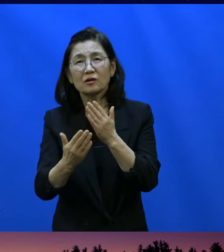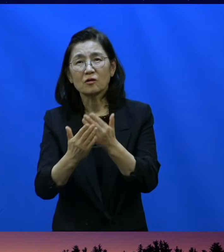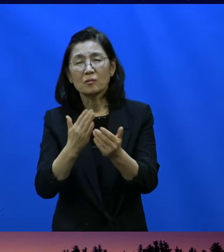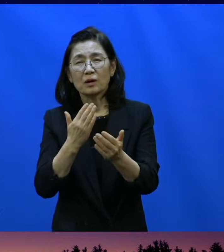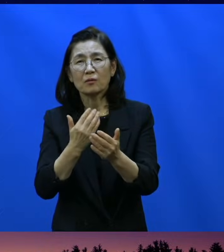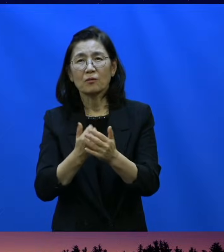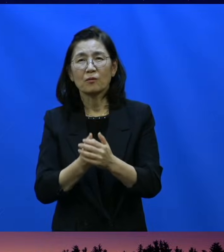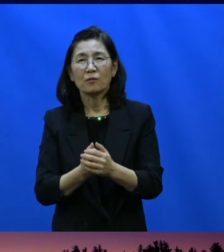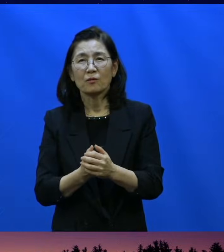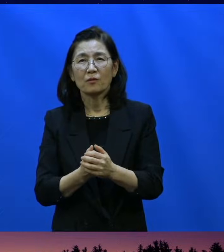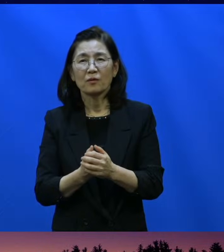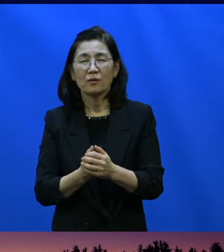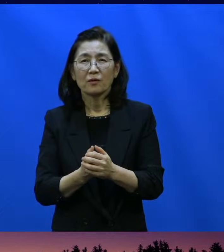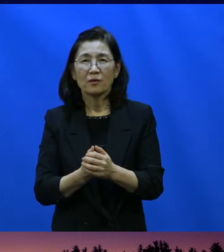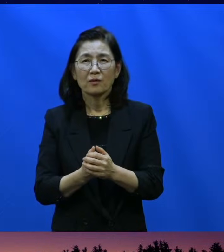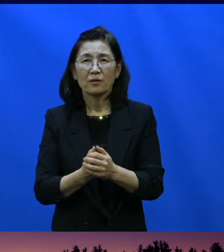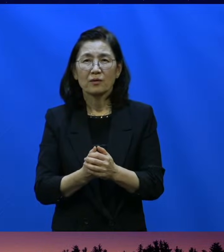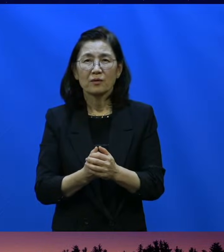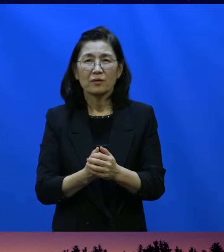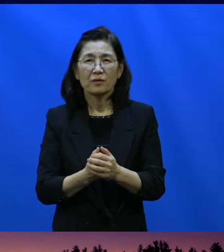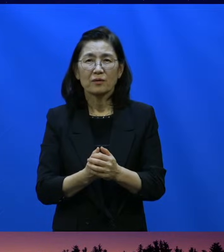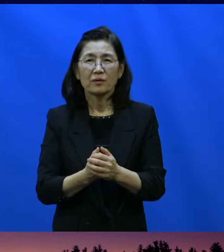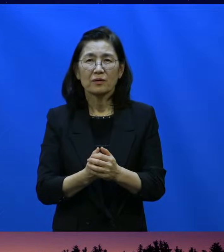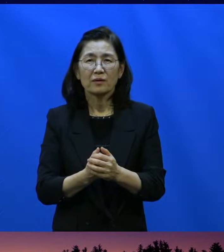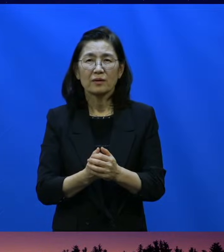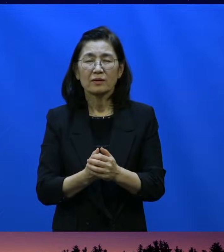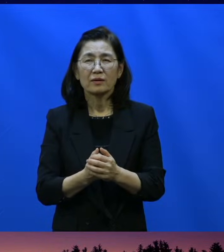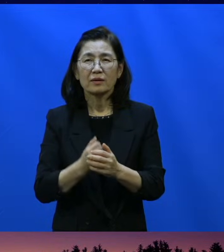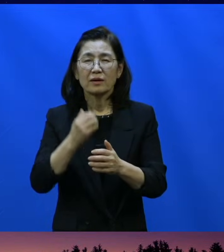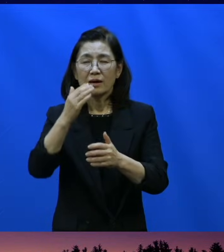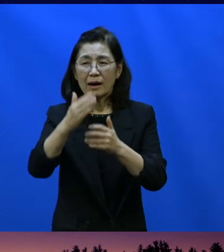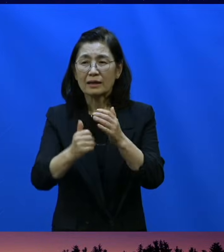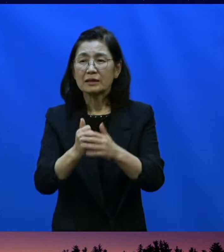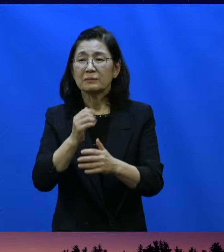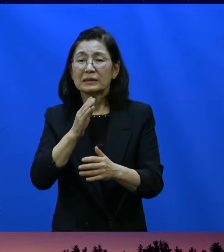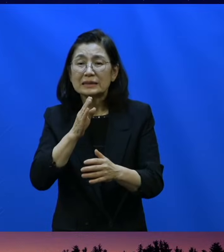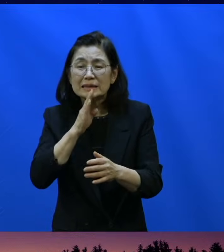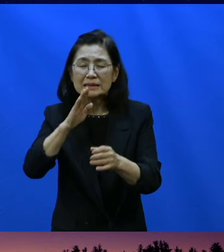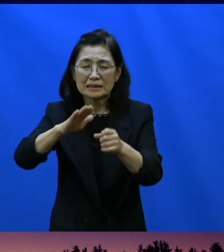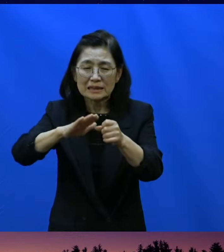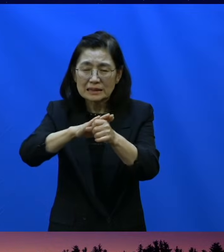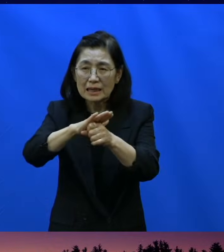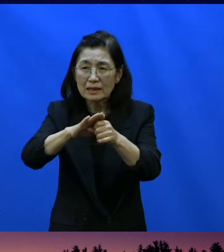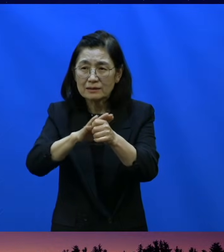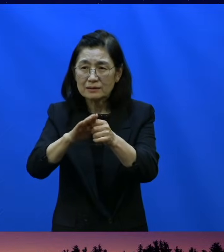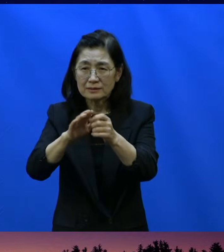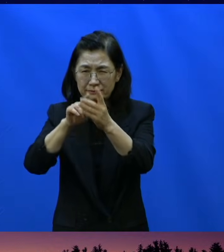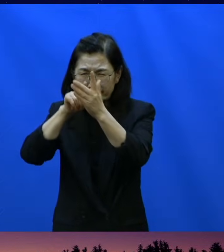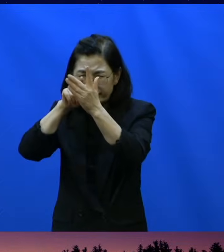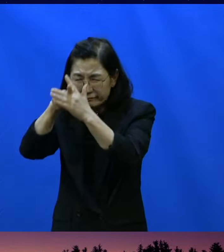지체들과의 사랑으로도 가족과의 사랑으로도 이게 연결돼. 진짜 사랑이 뭔지를 우리가 알면요